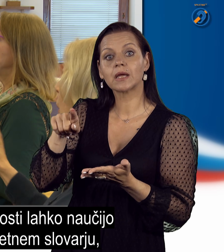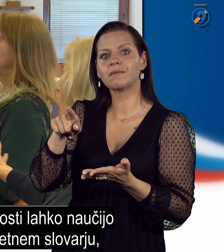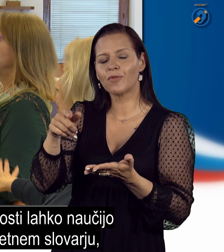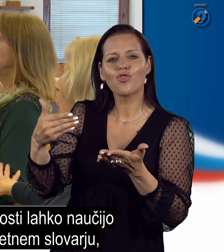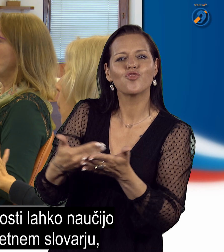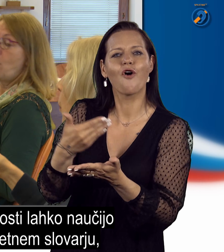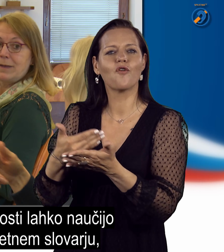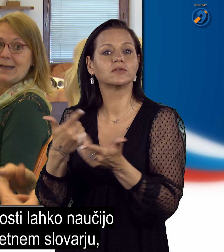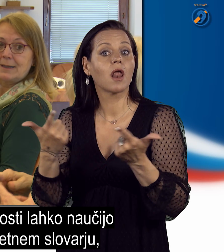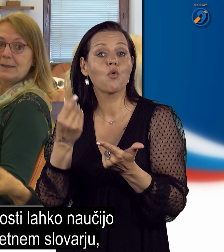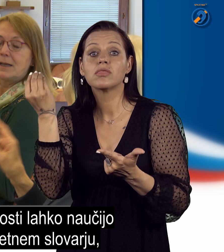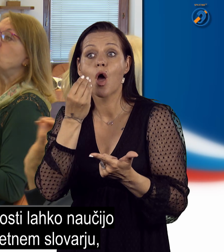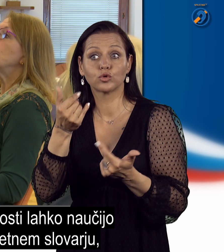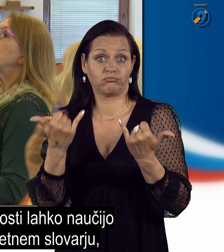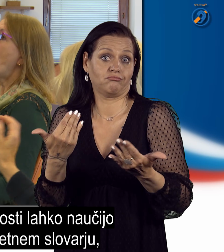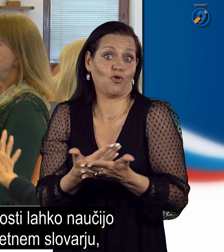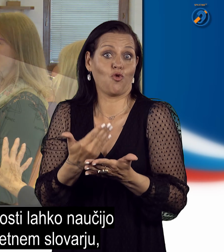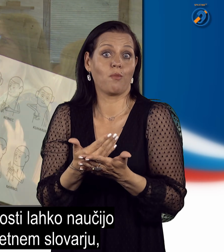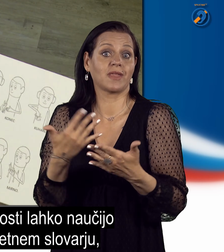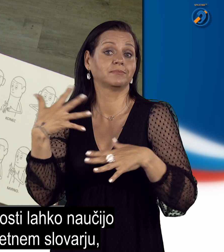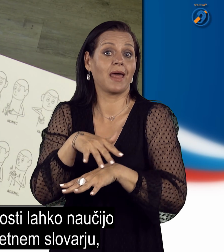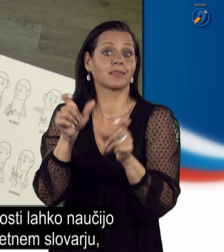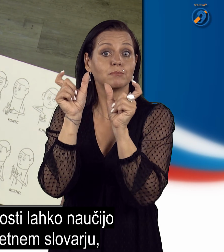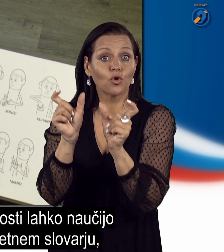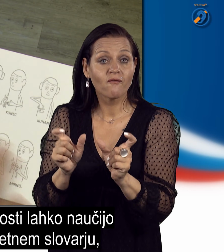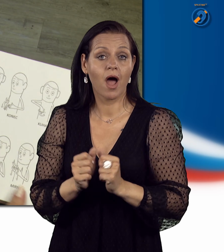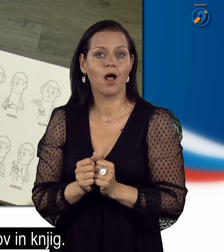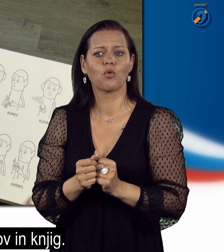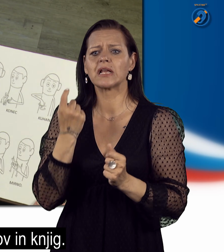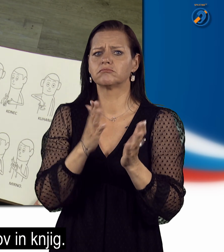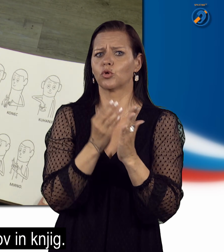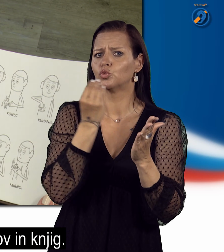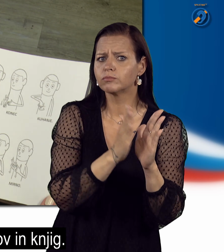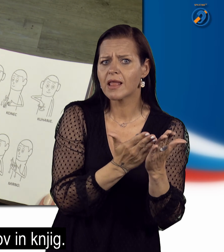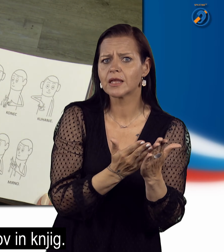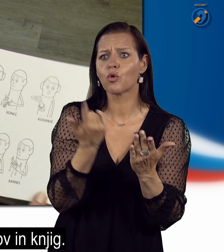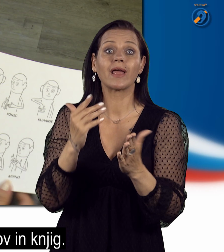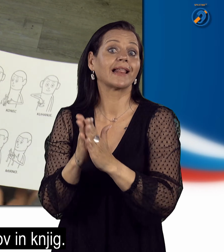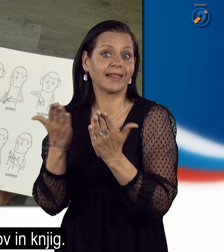Uporabniki se novosti lahko naučijo v sodobnem spletnem slovarju, iz učbenikov in knjig.